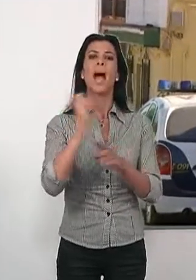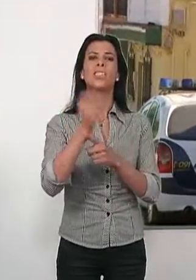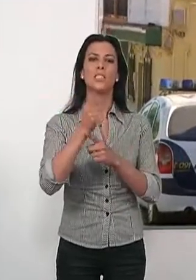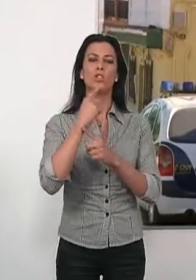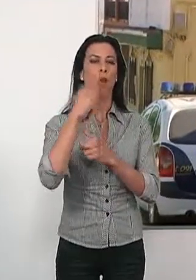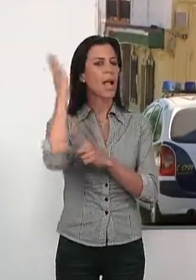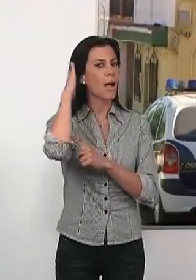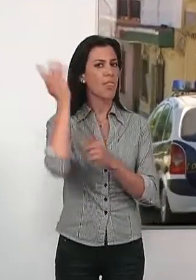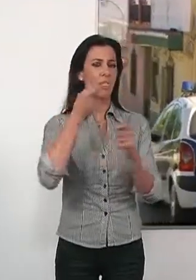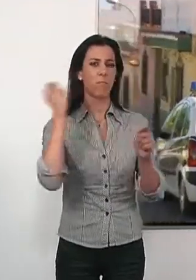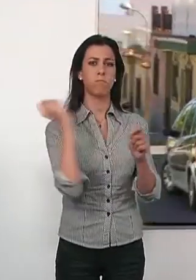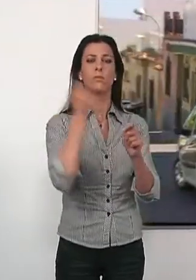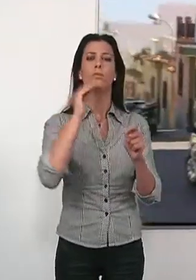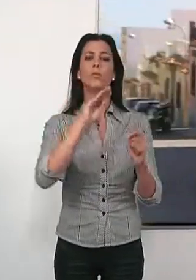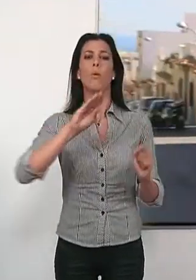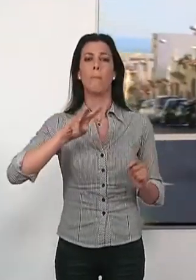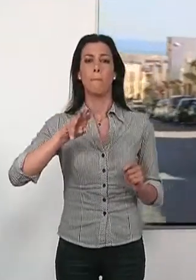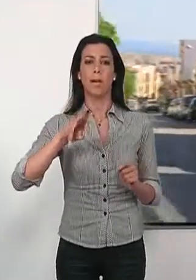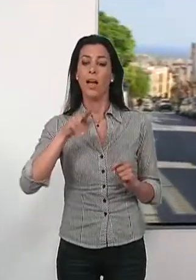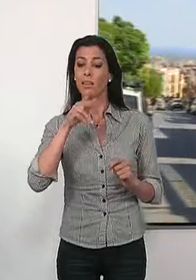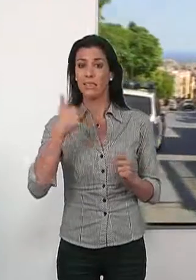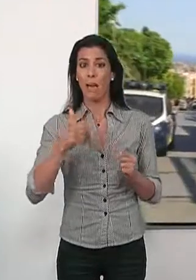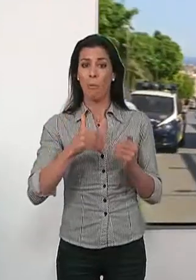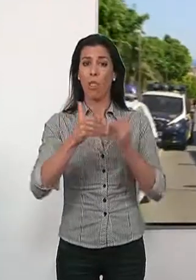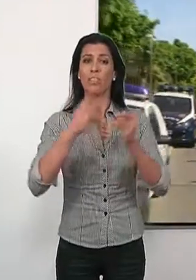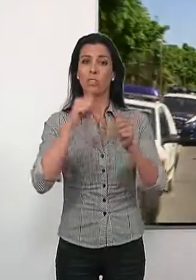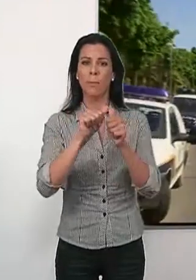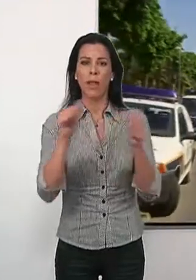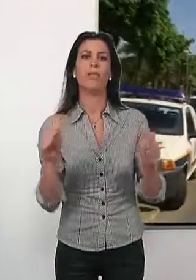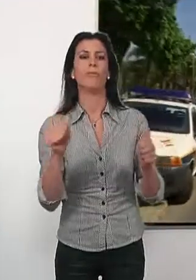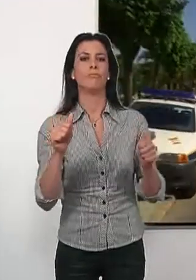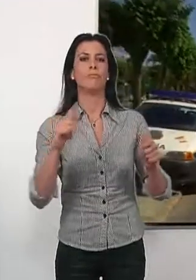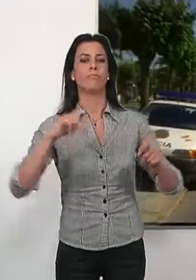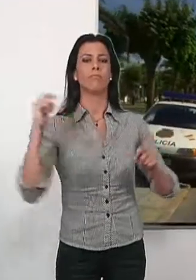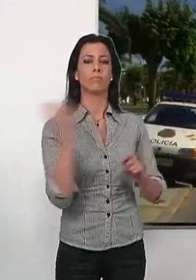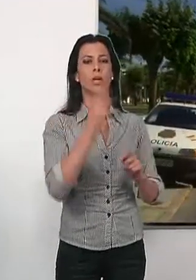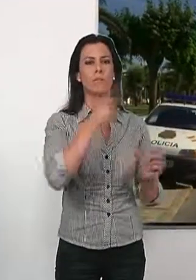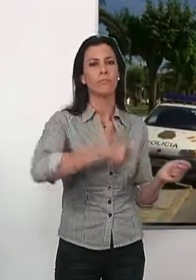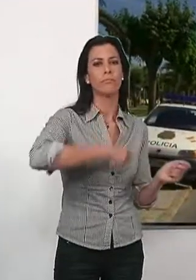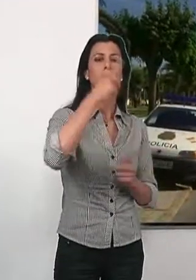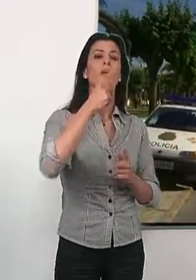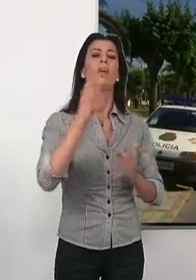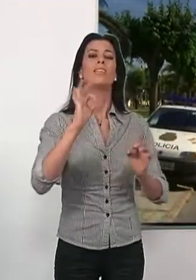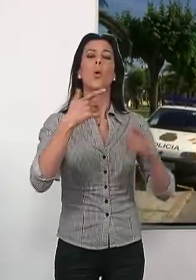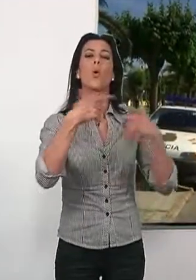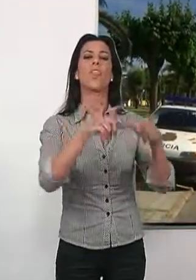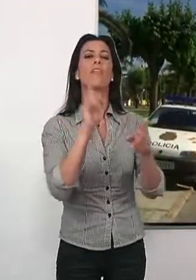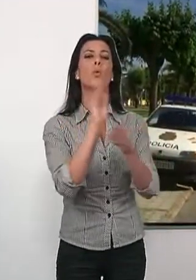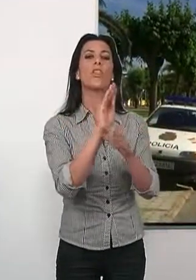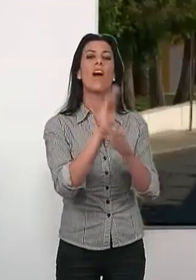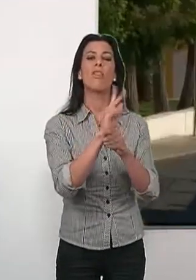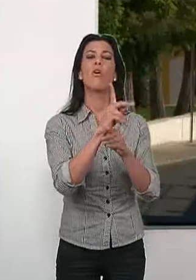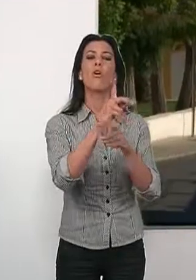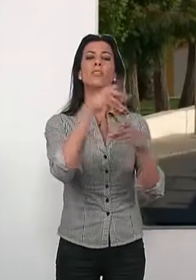en la cabeza por parte de su pareja de la que estaba en proceso de separación permanece estable dentro de la gravedad en la unidad de